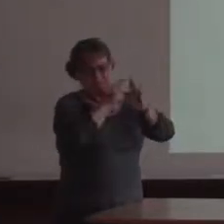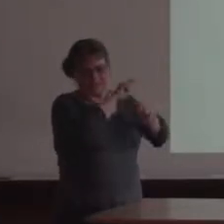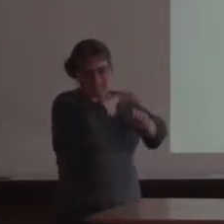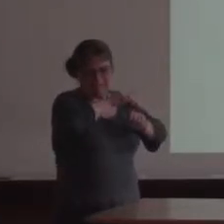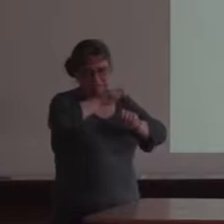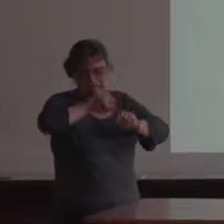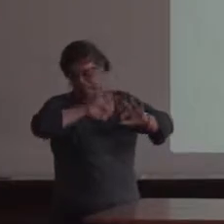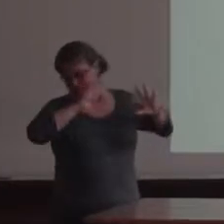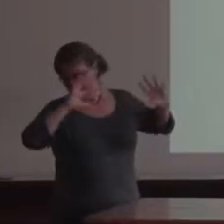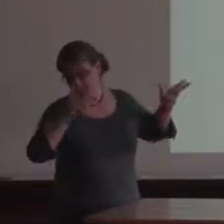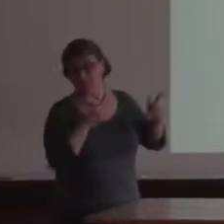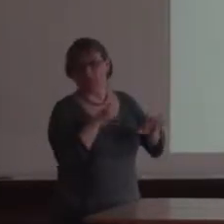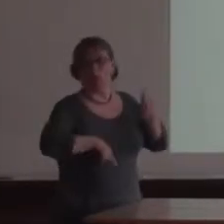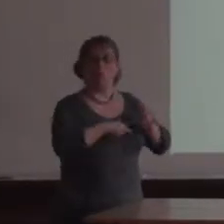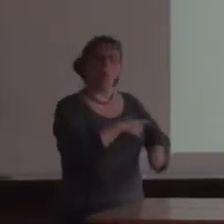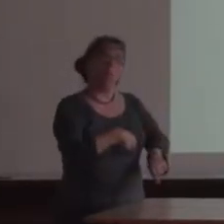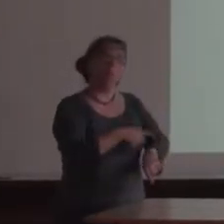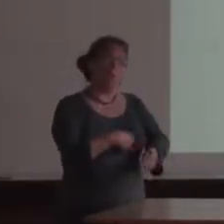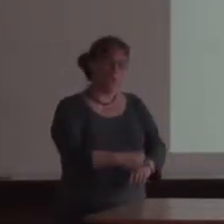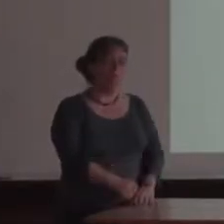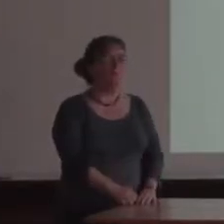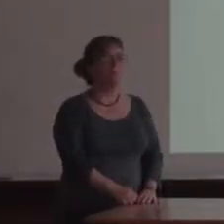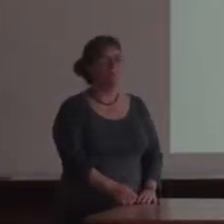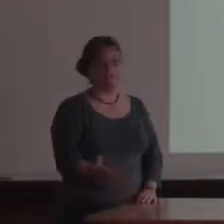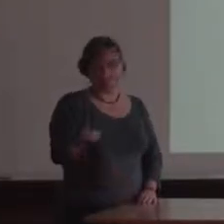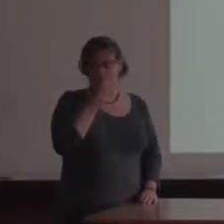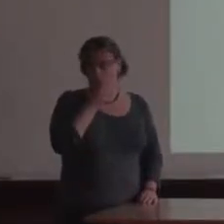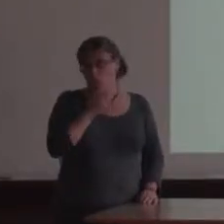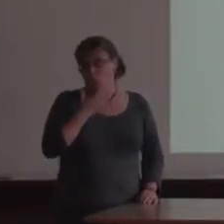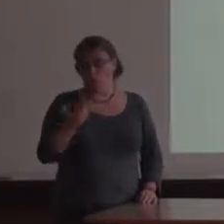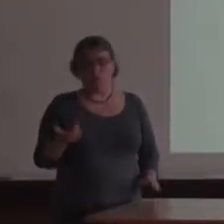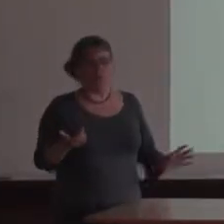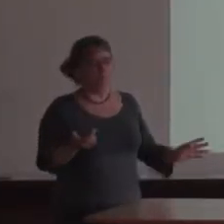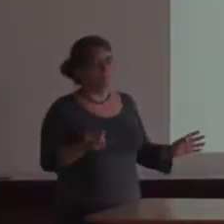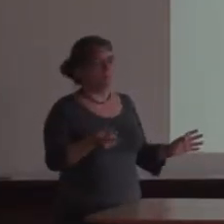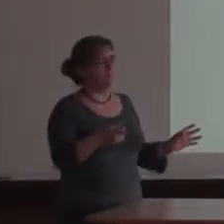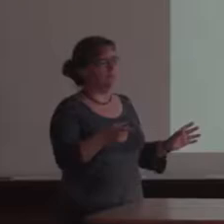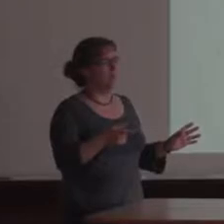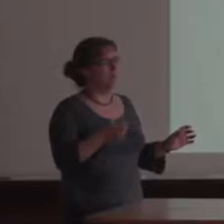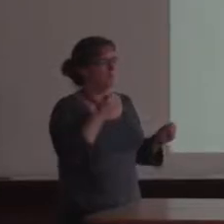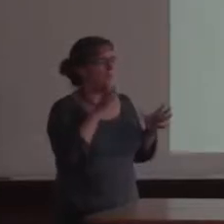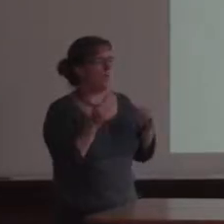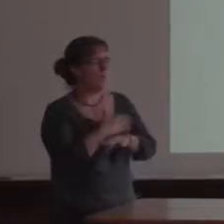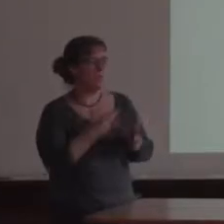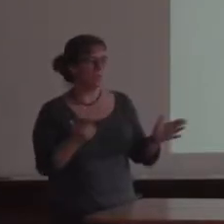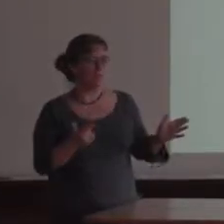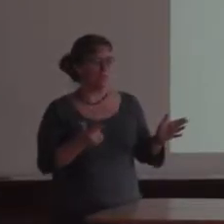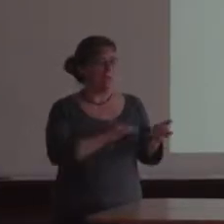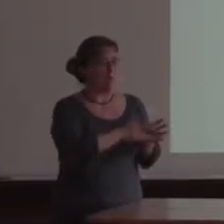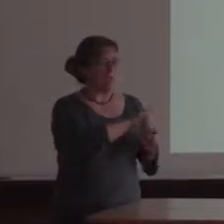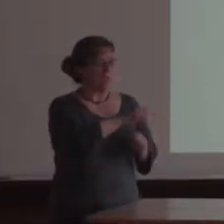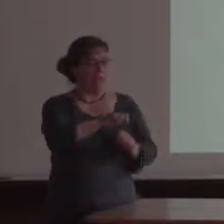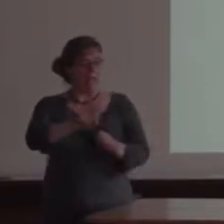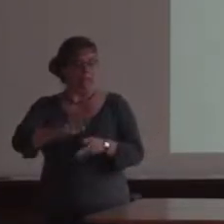mettre un certain temps à s'exécuter. Et un truc qu'on a souvent envie de faire, c'est qu'on se focalise sur une partie du code, on n'a pas envie d'exécuter tous les tests,